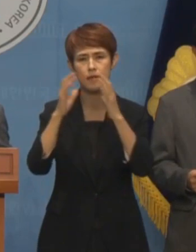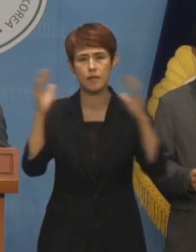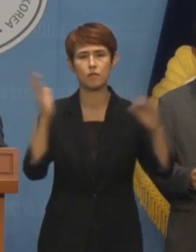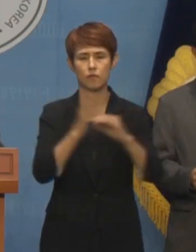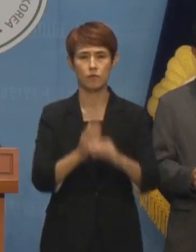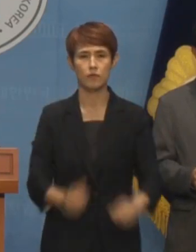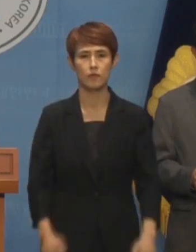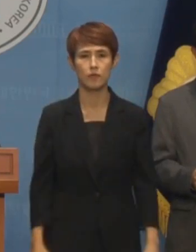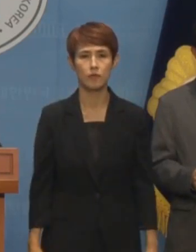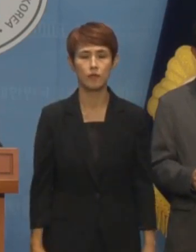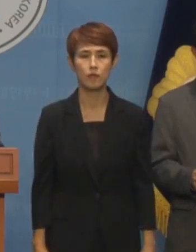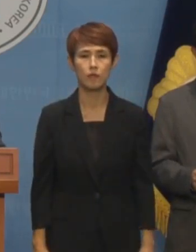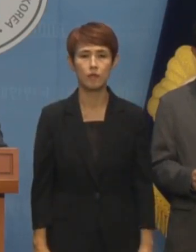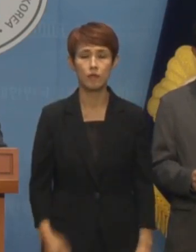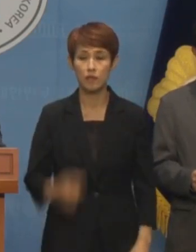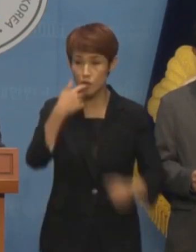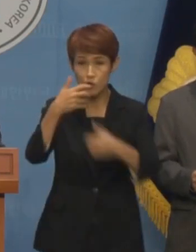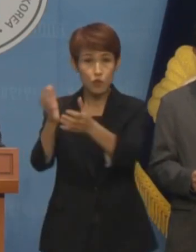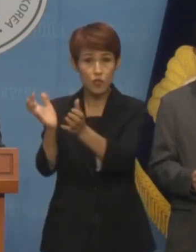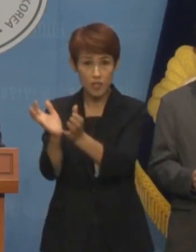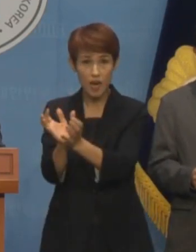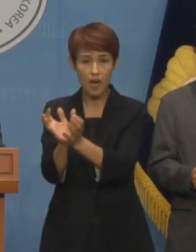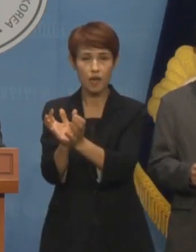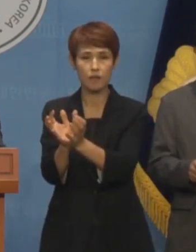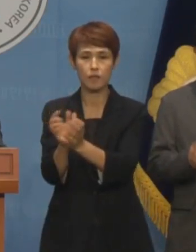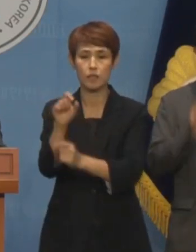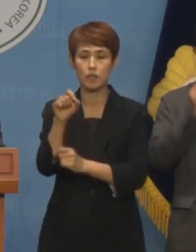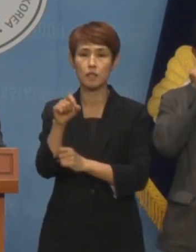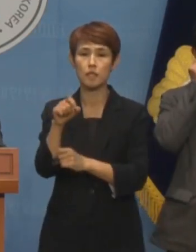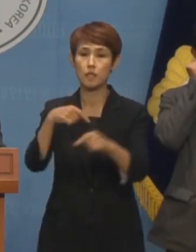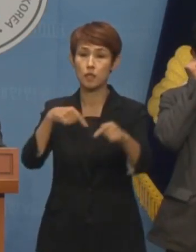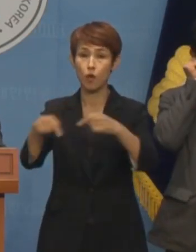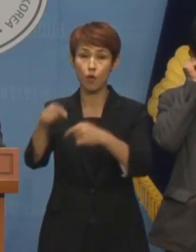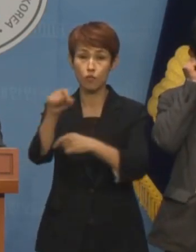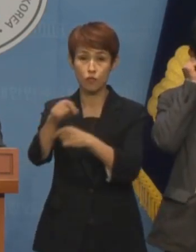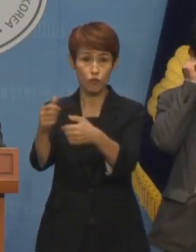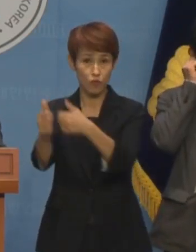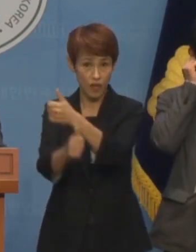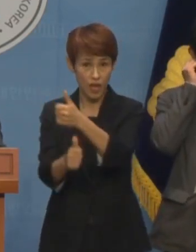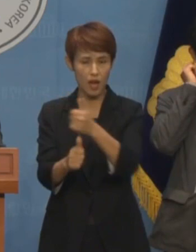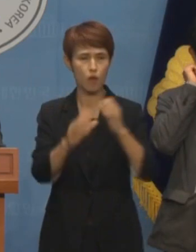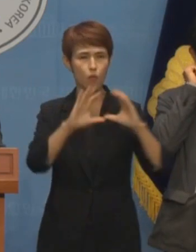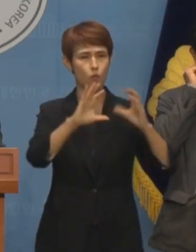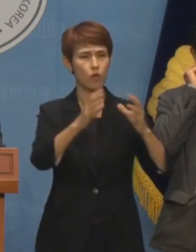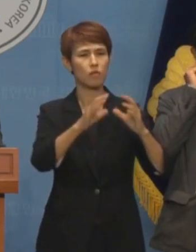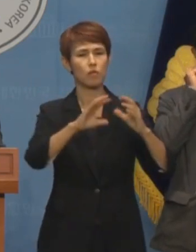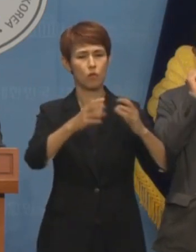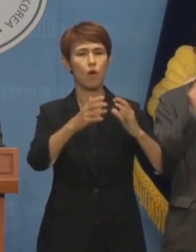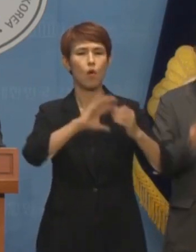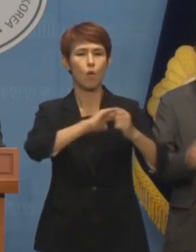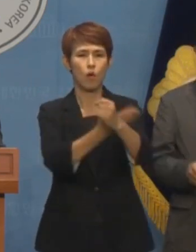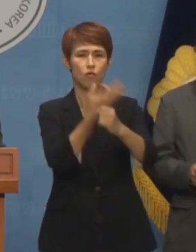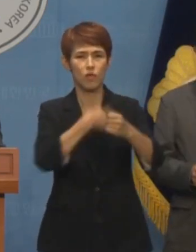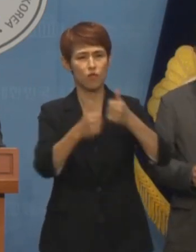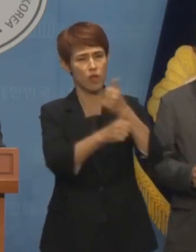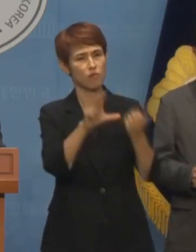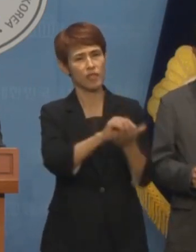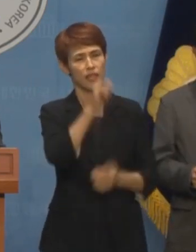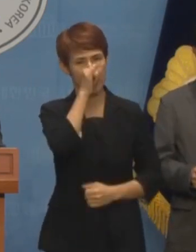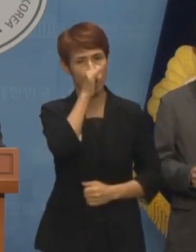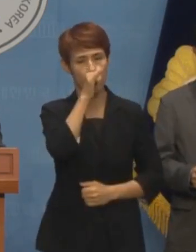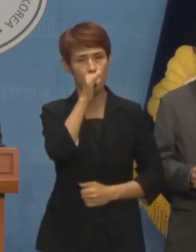있습니다. 더불어민주당 정무위원들도 지난달 권익위를 규탄하면서 투명한